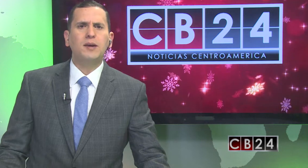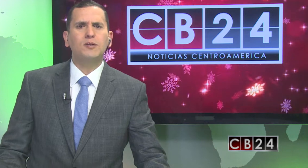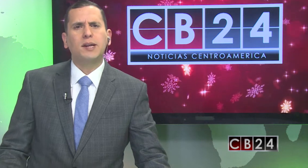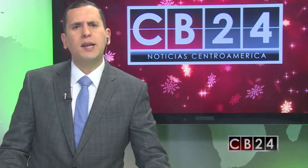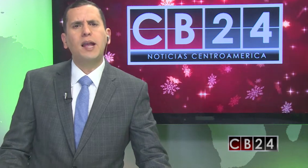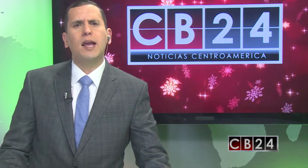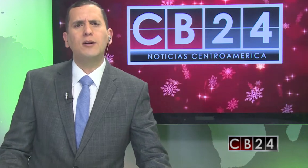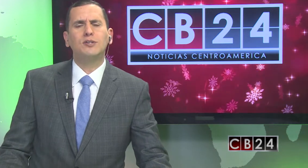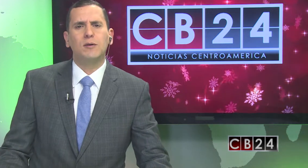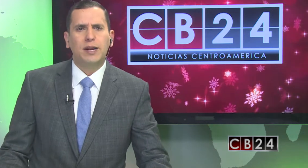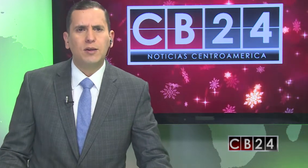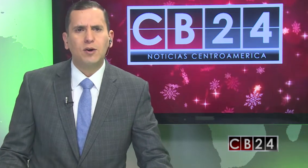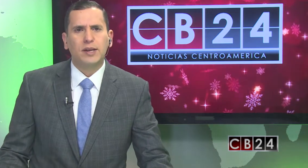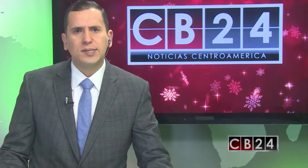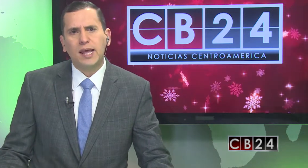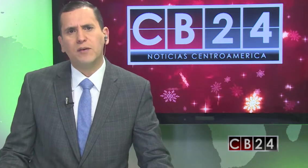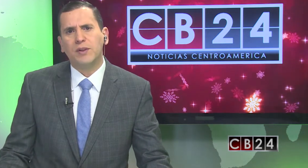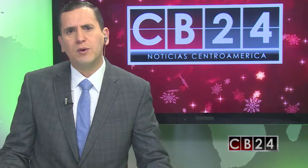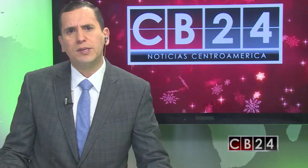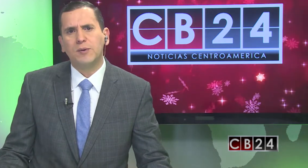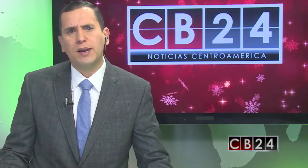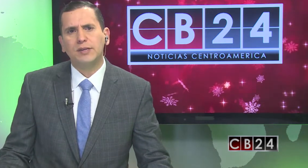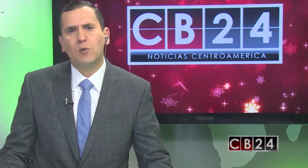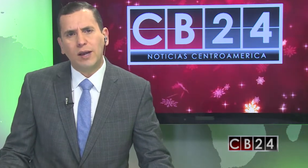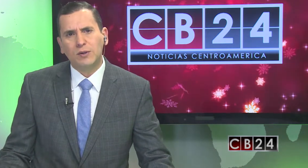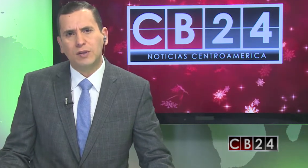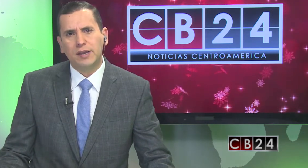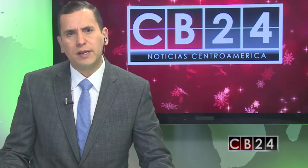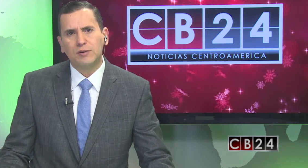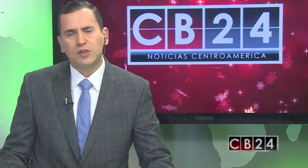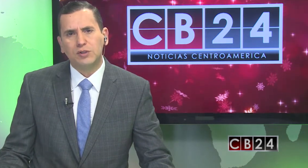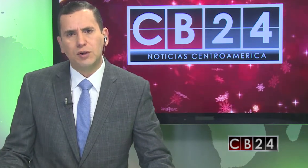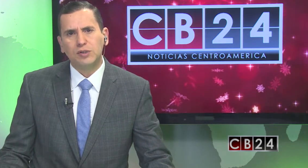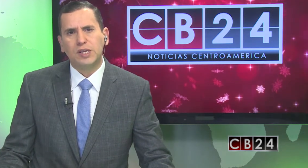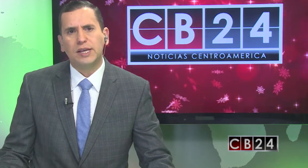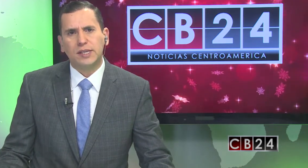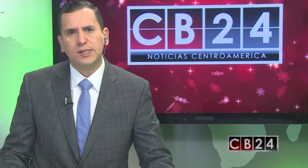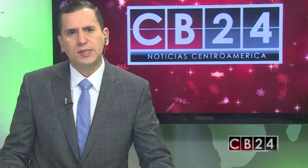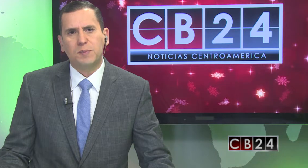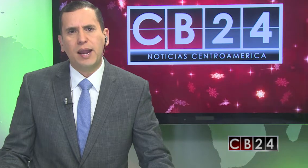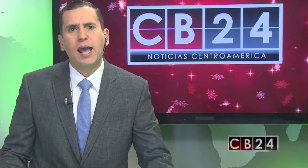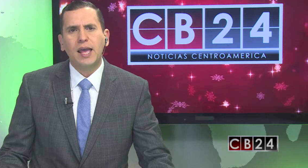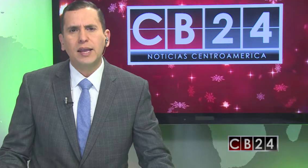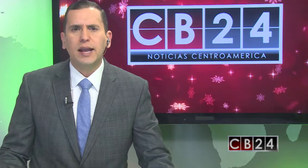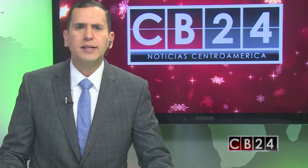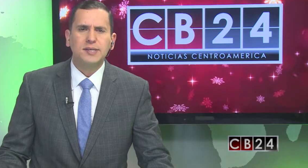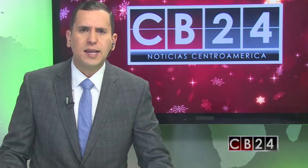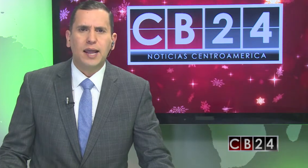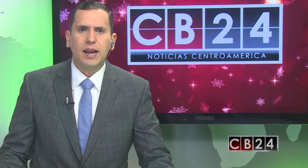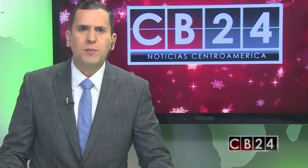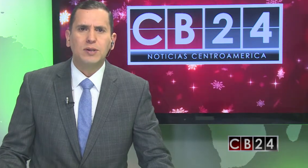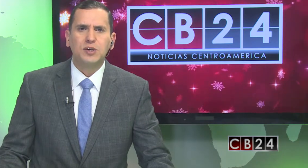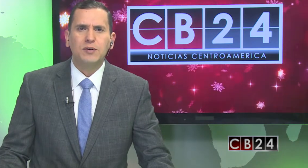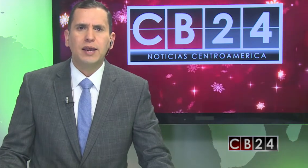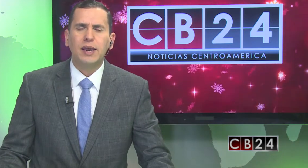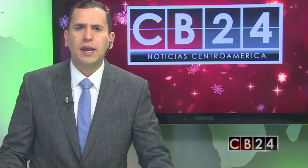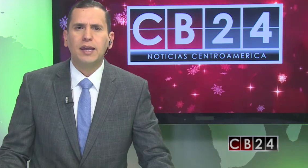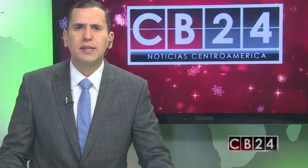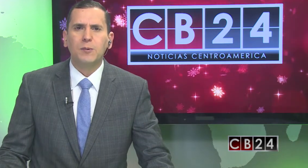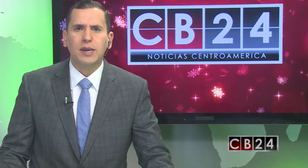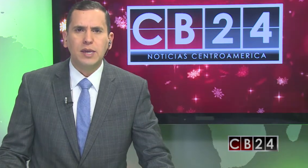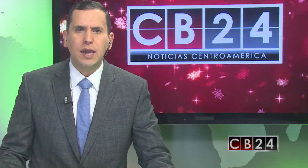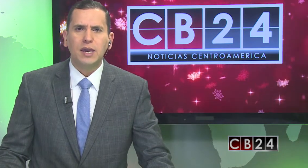presidente de costa rica carlos alvarado que sea afirmó este viernes cuatro decretos y dos directrices para garantizar a la población